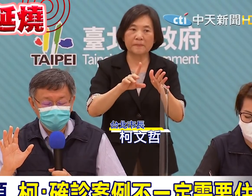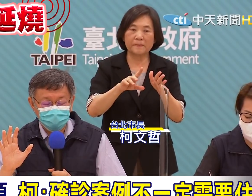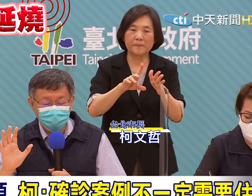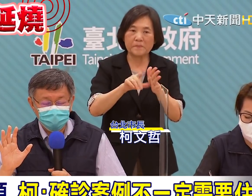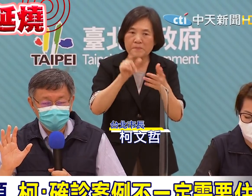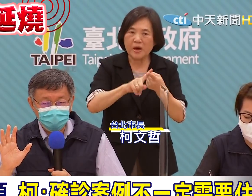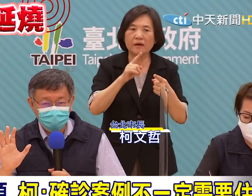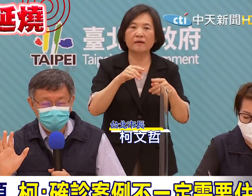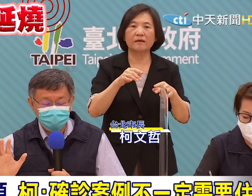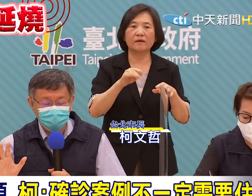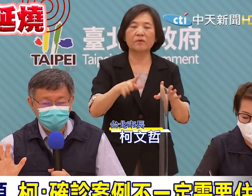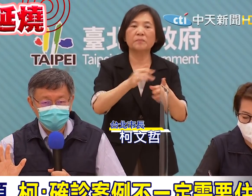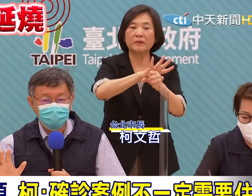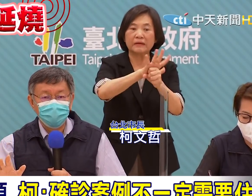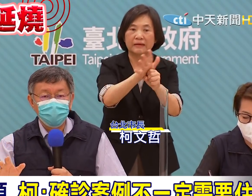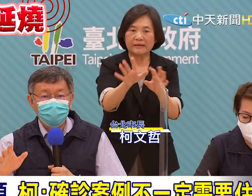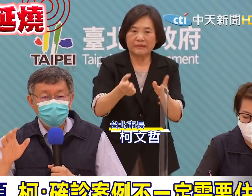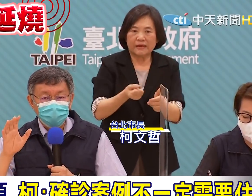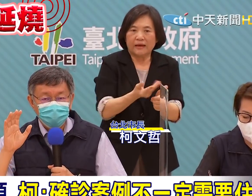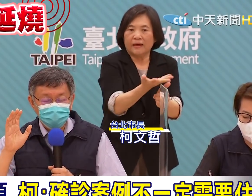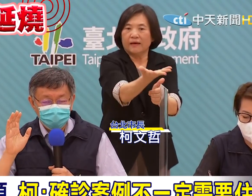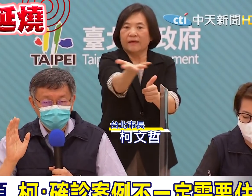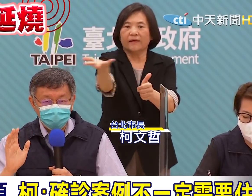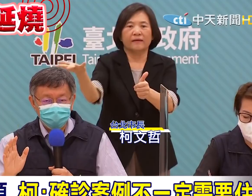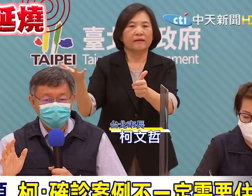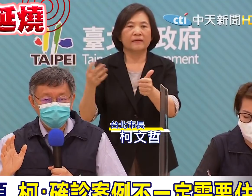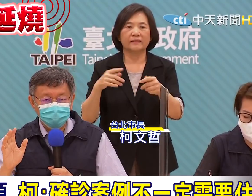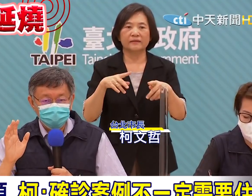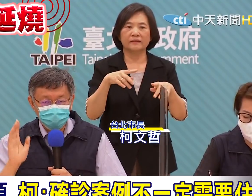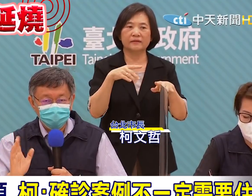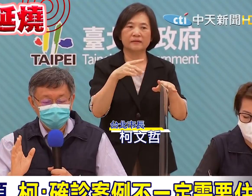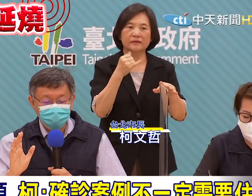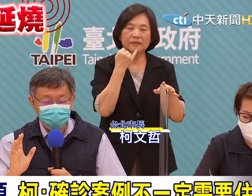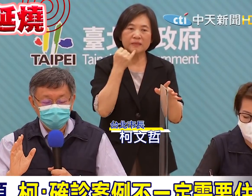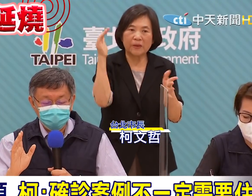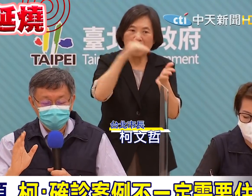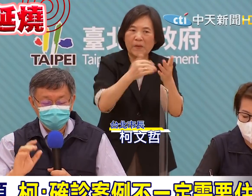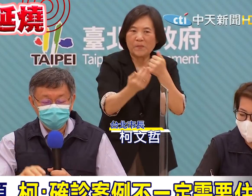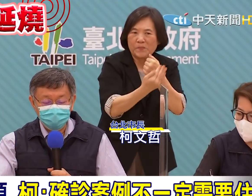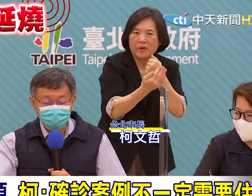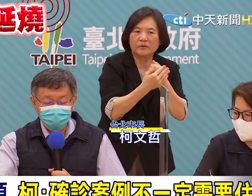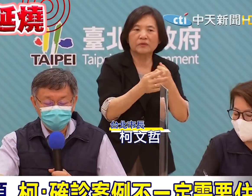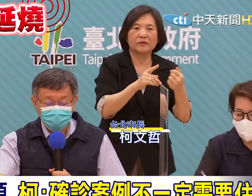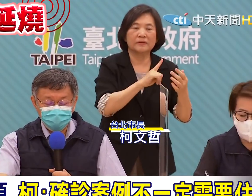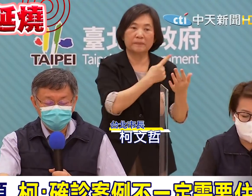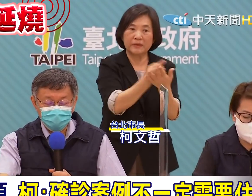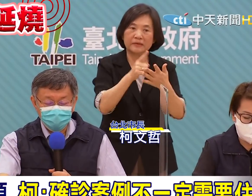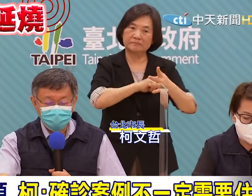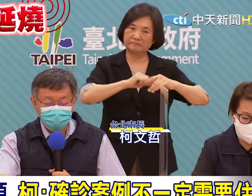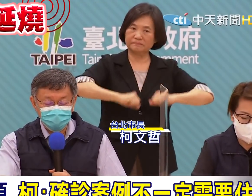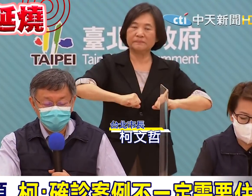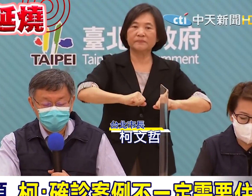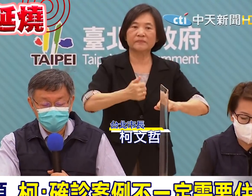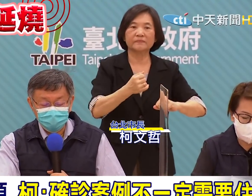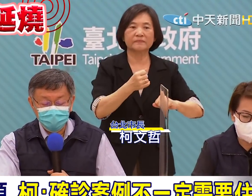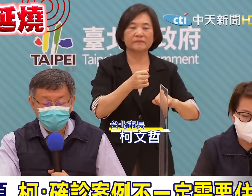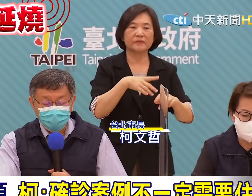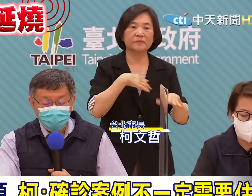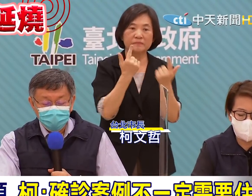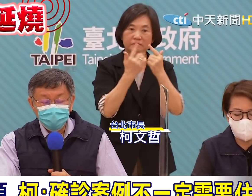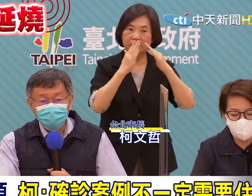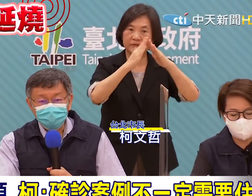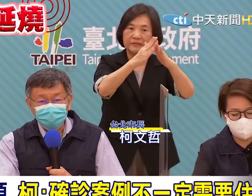既然疫情已经散开的状态下，可以保存最多的生命。所以我们会台北市会开始使用这个战